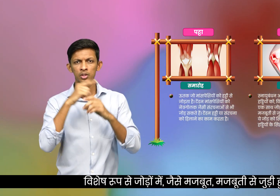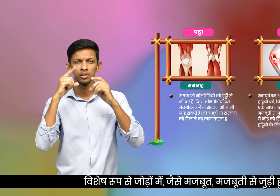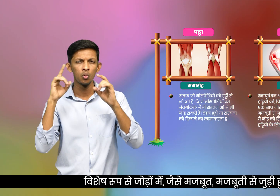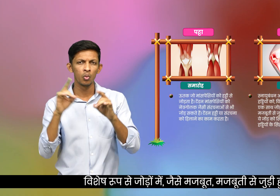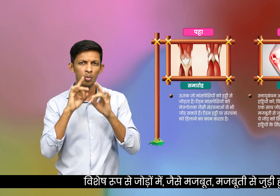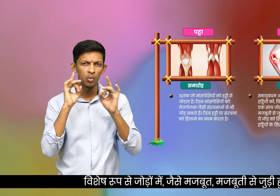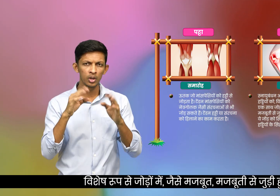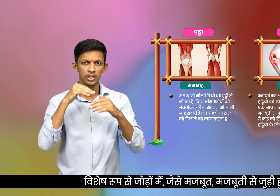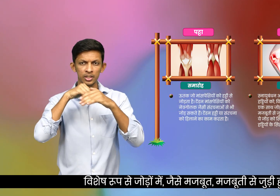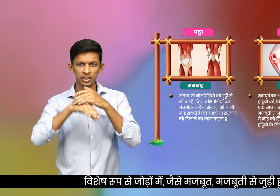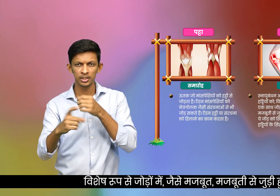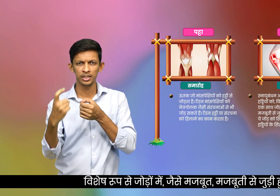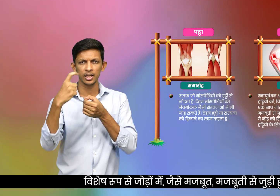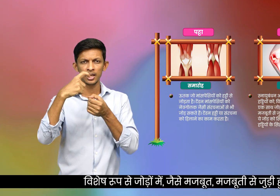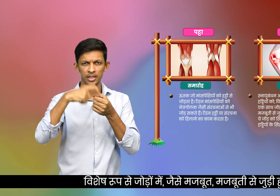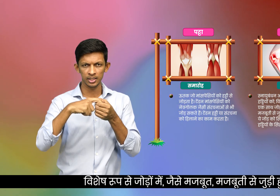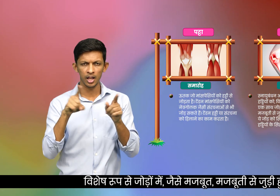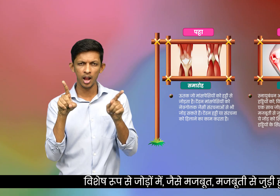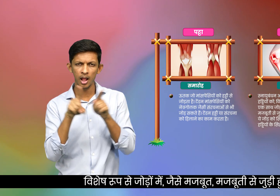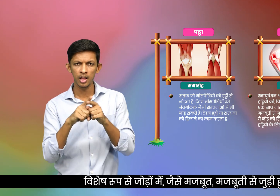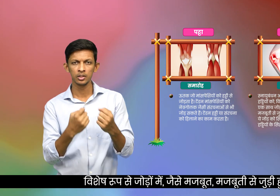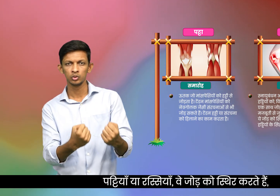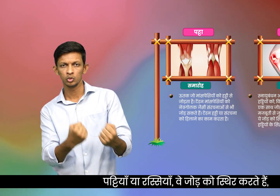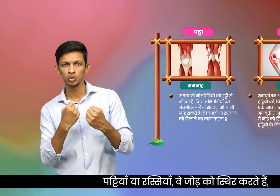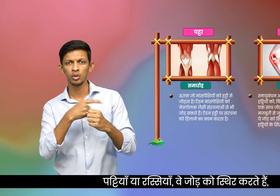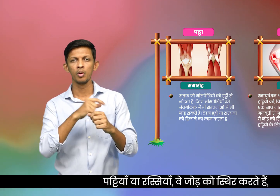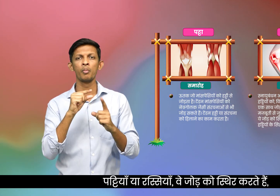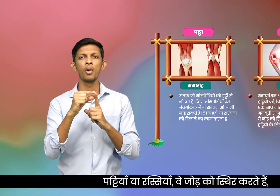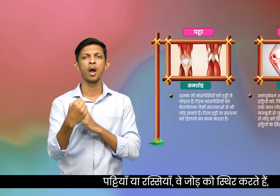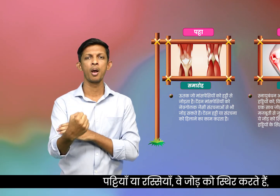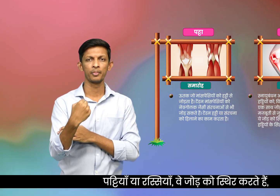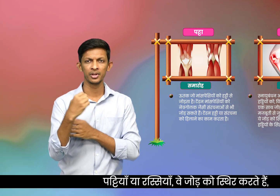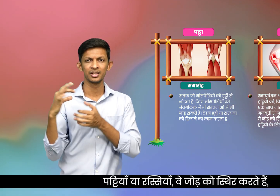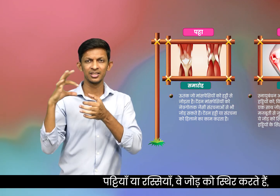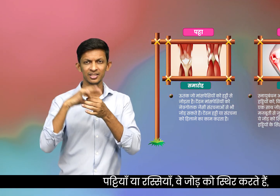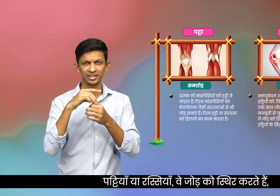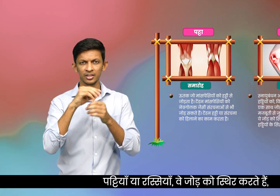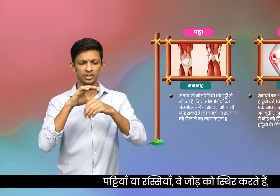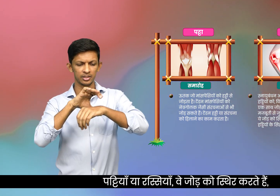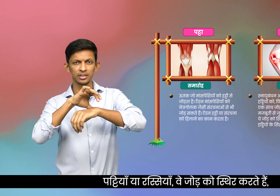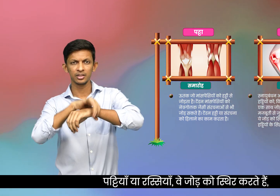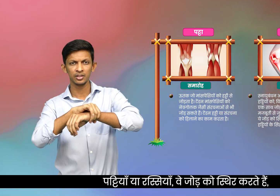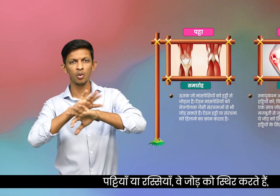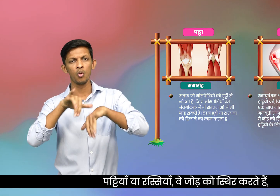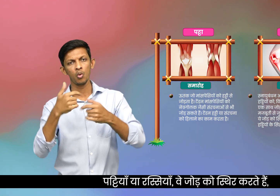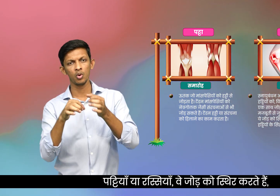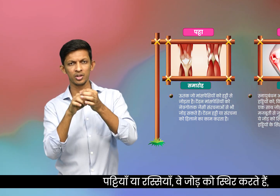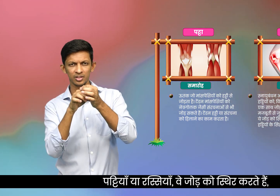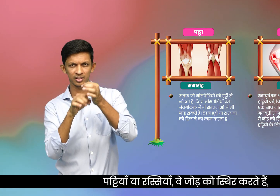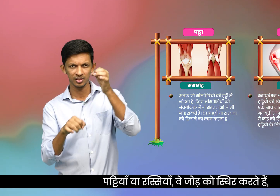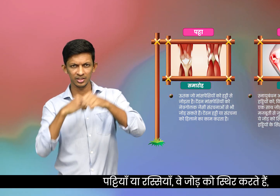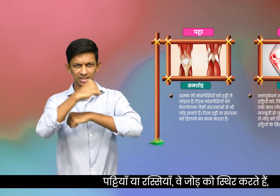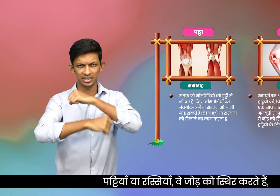में, जैसे मजबूती से जुड़ी हुई पट्टियां या रस्सियां। वे जोड़ को